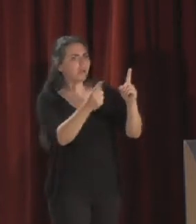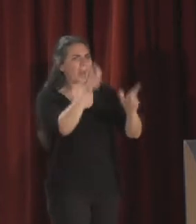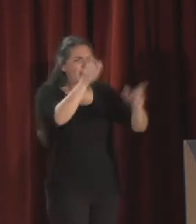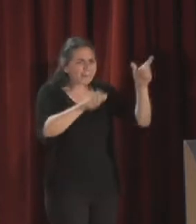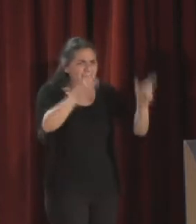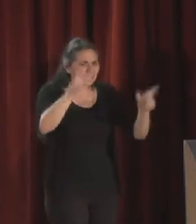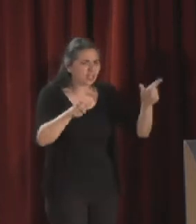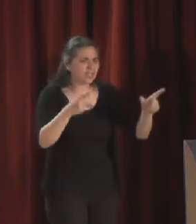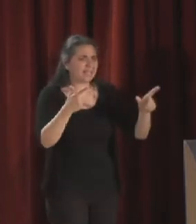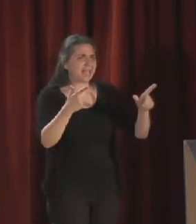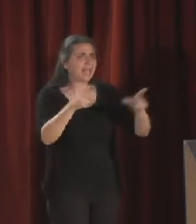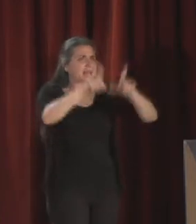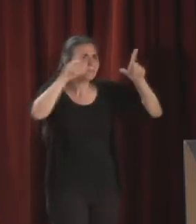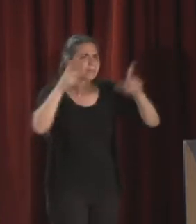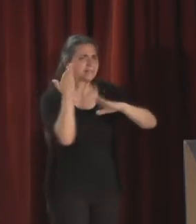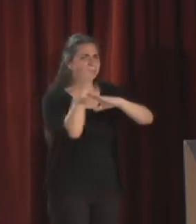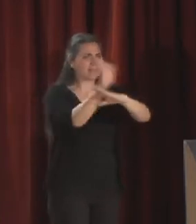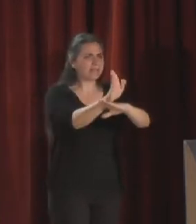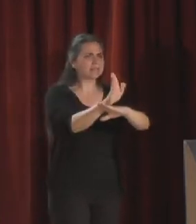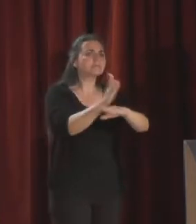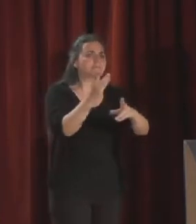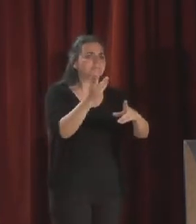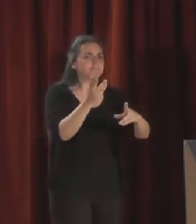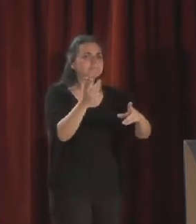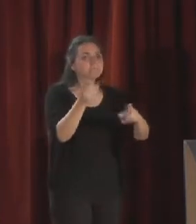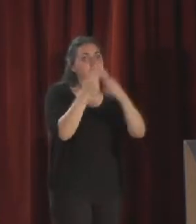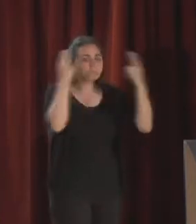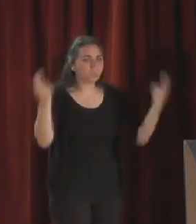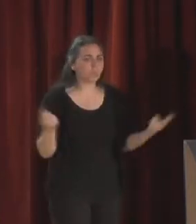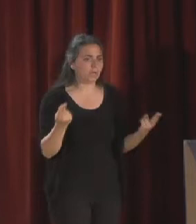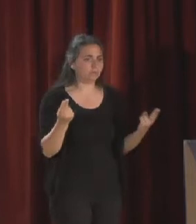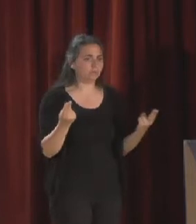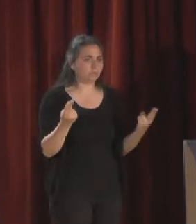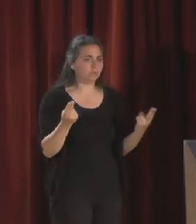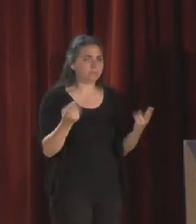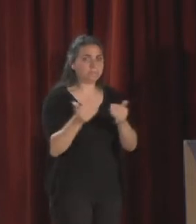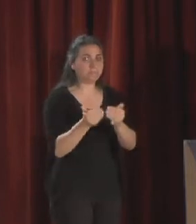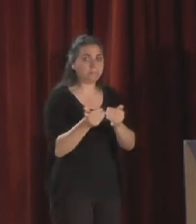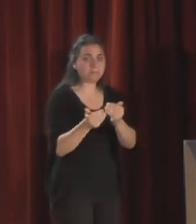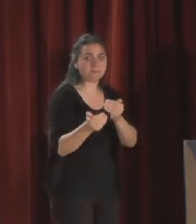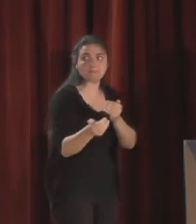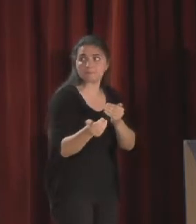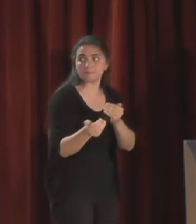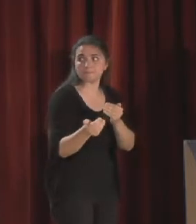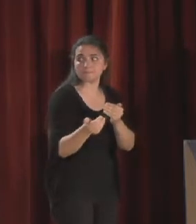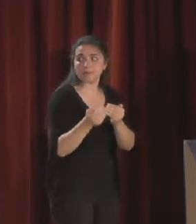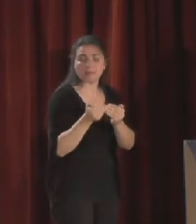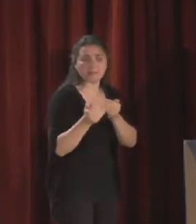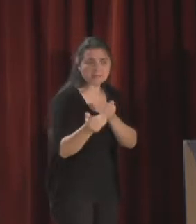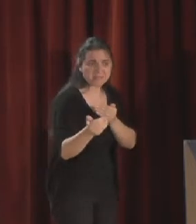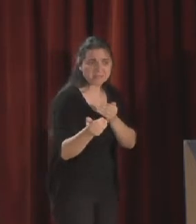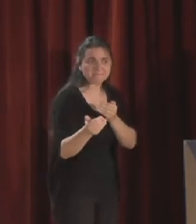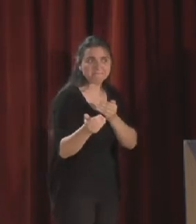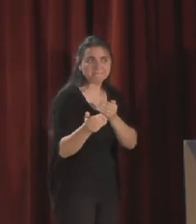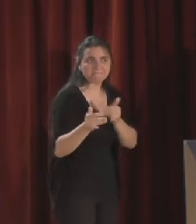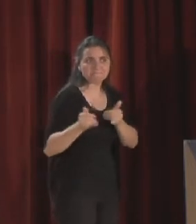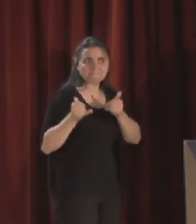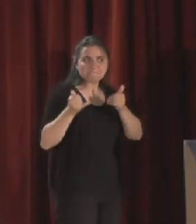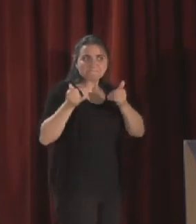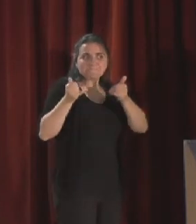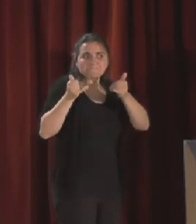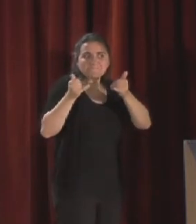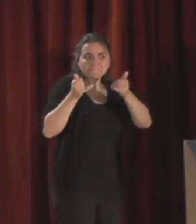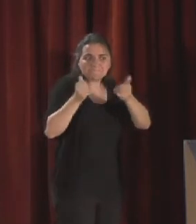de verdade, como os representantes populares que vai haber coa chegada,